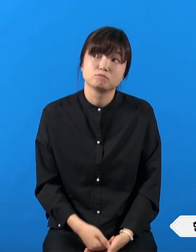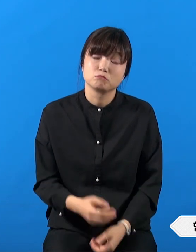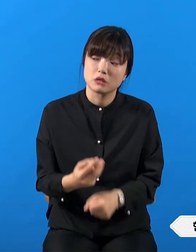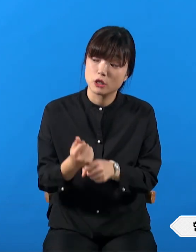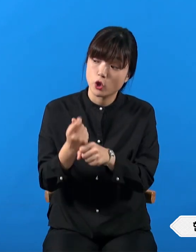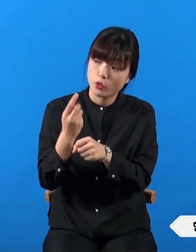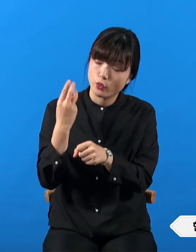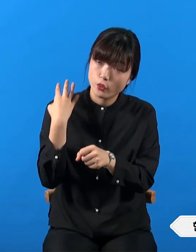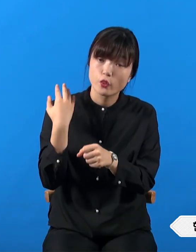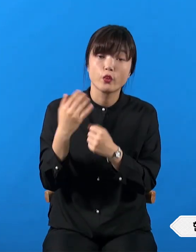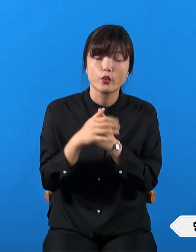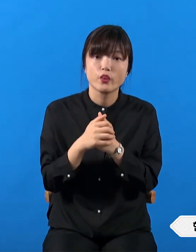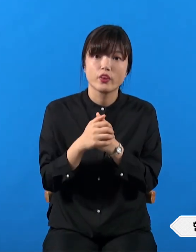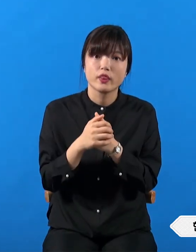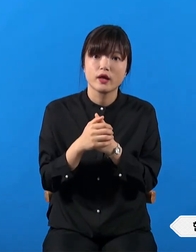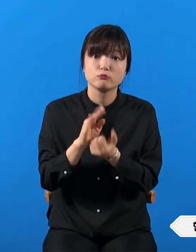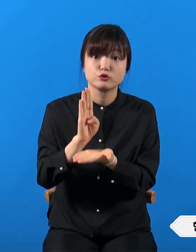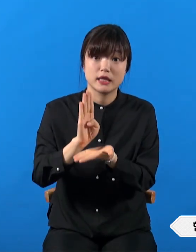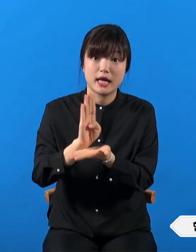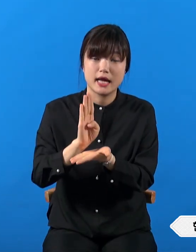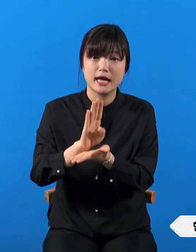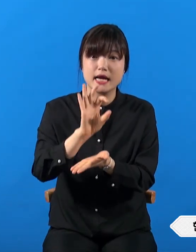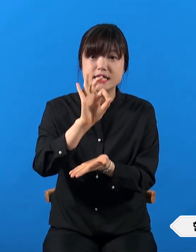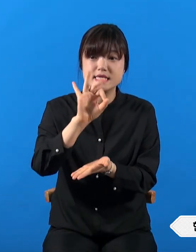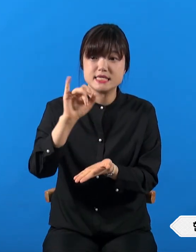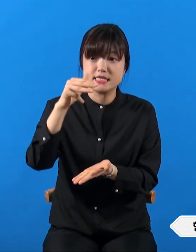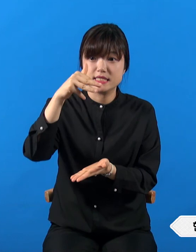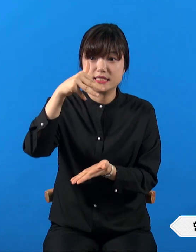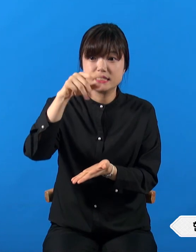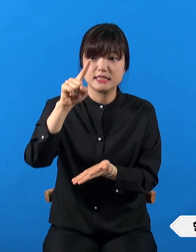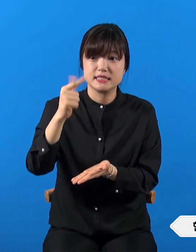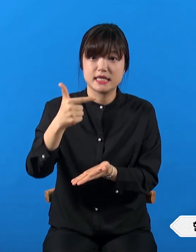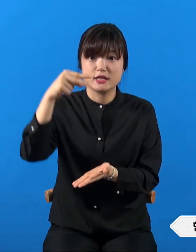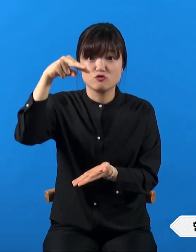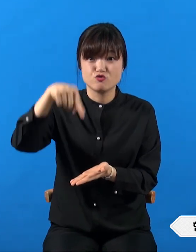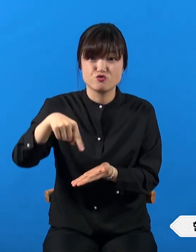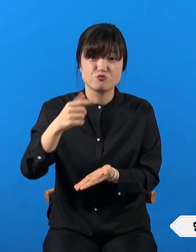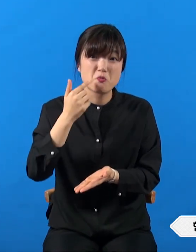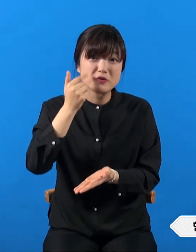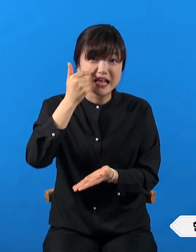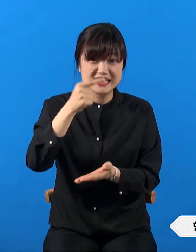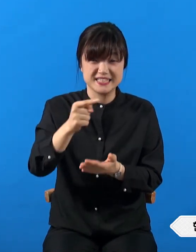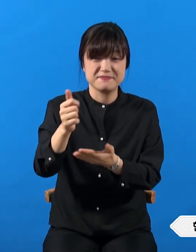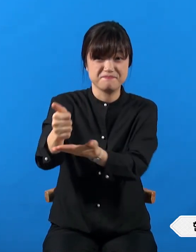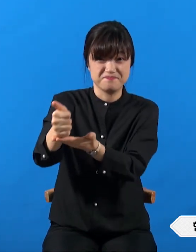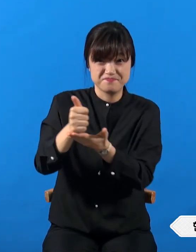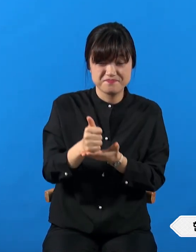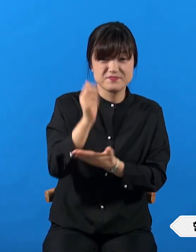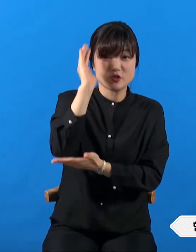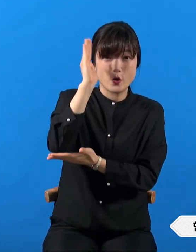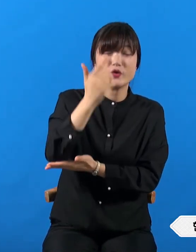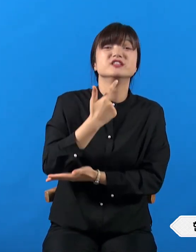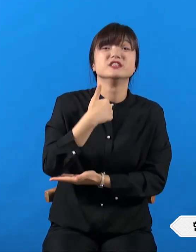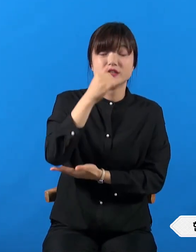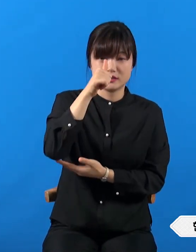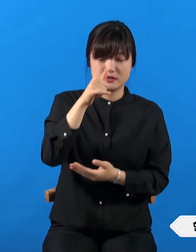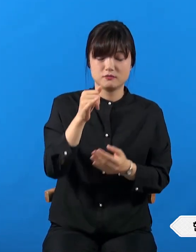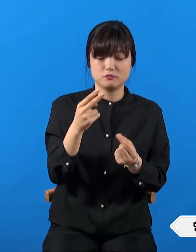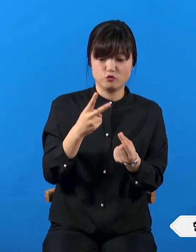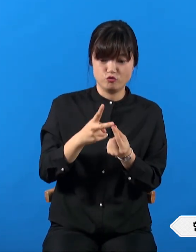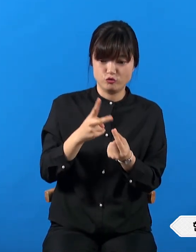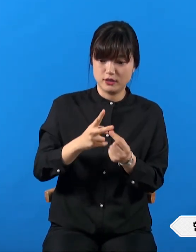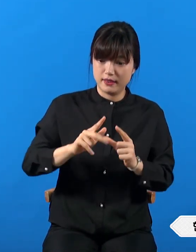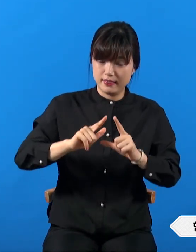몇 년 전에 그 분당에 이찬수 목사님 우리 교회 와서 집회하신 일이 있습니다. 둘째